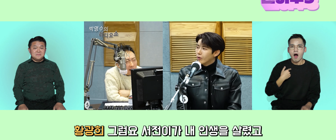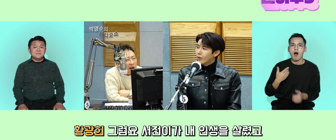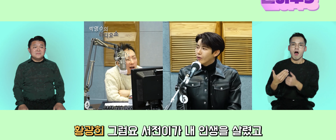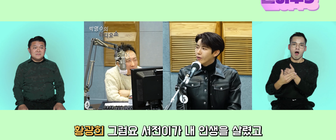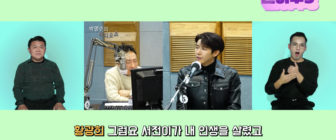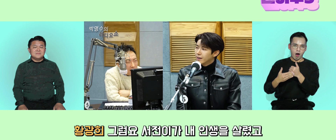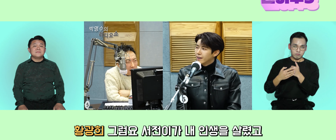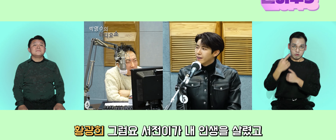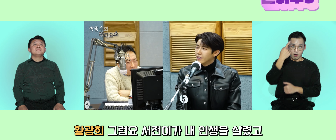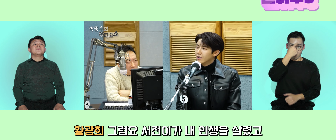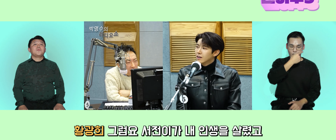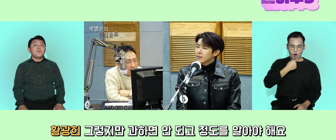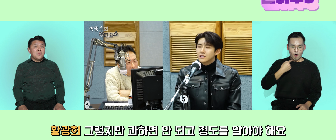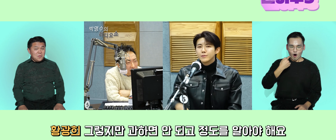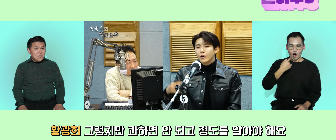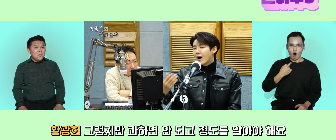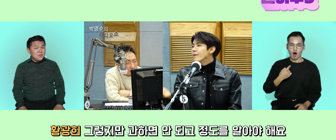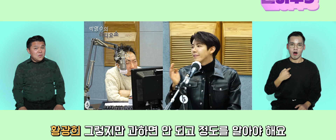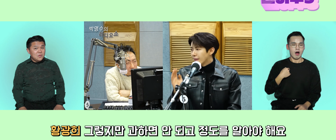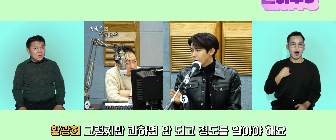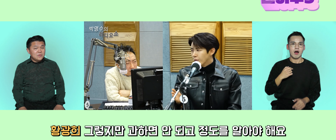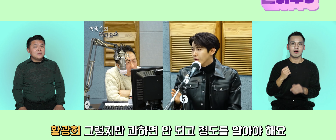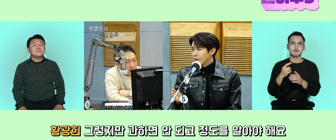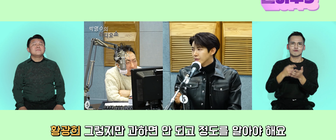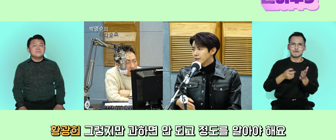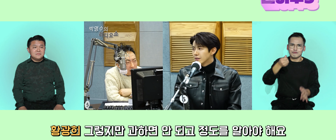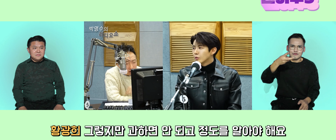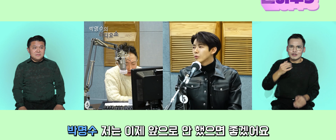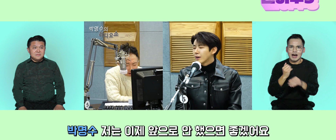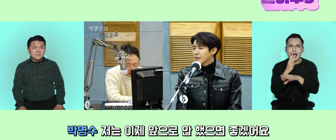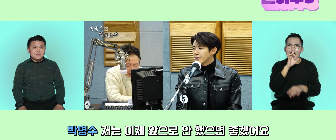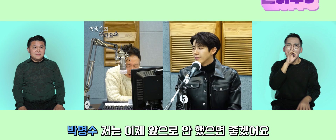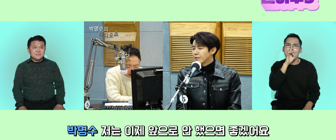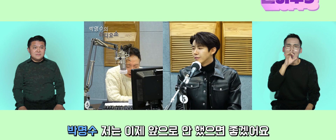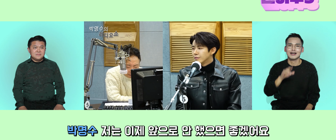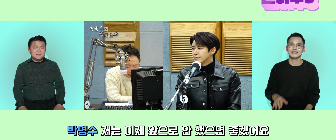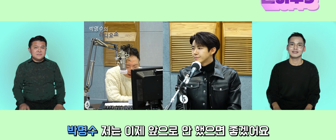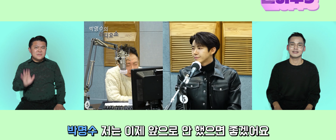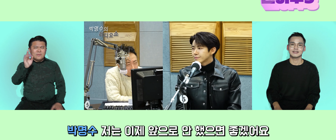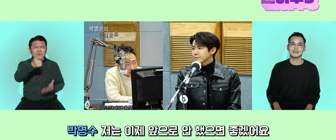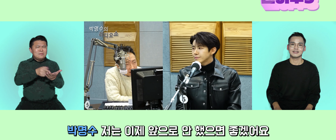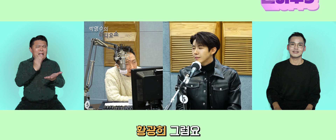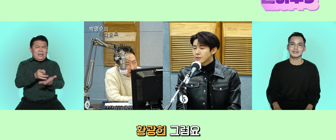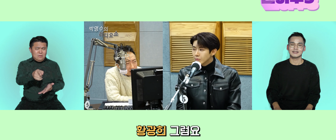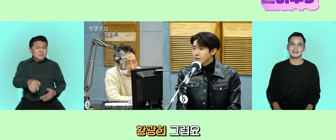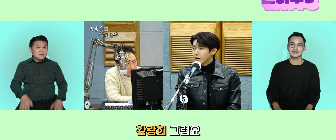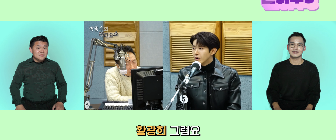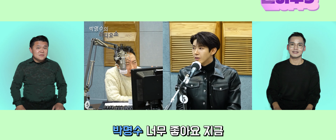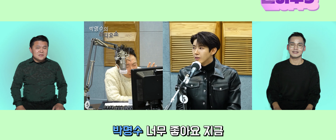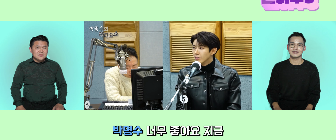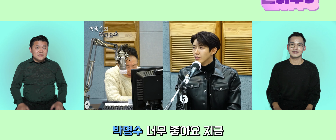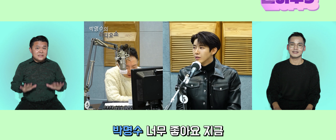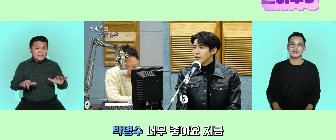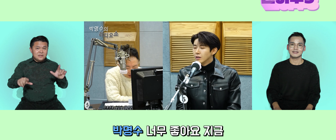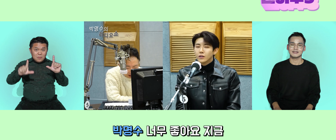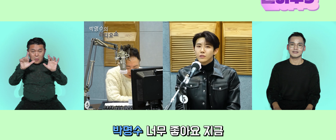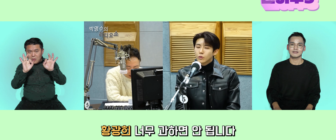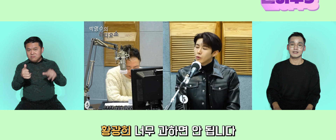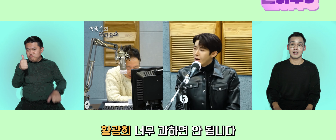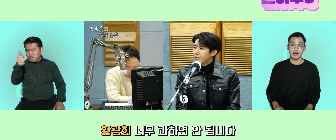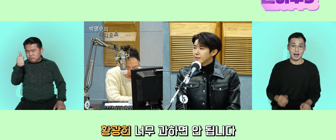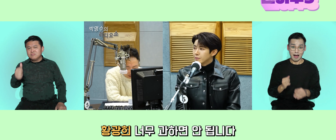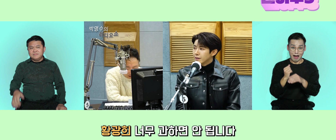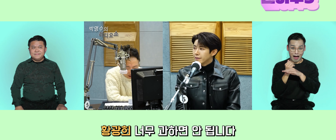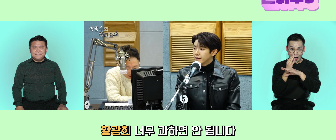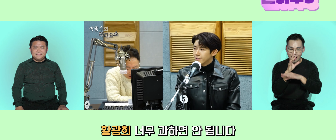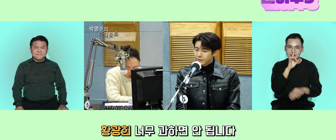살렸고 아하 그치만 과하면 안 되고 예예 정도를 알아야 돼요. 이제 앞으로 안 했으면 죽겠어요. 그럼요. 너무 좋아요 지금 예예